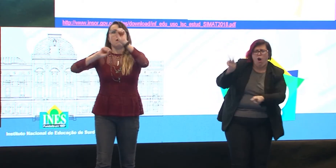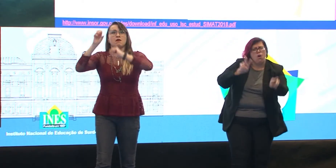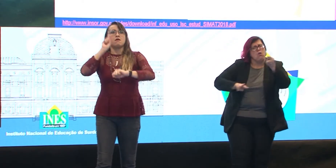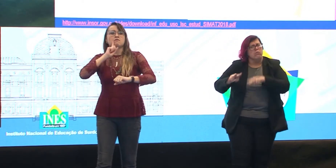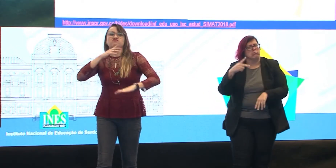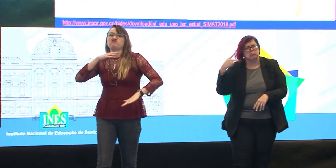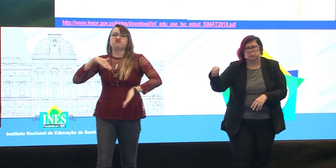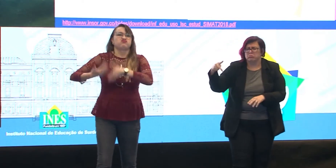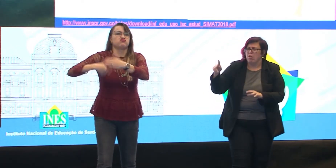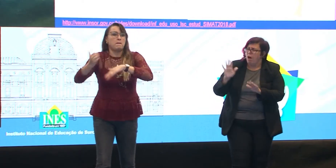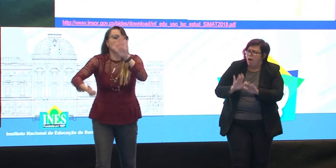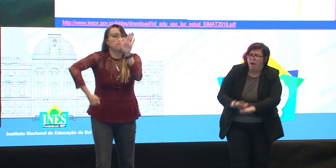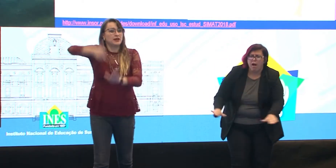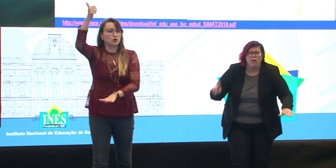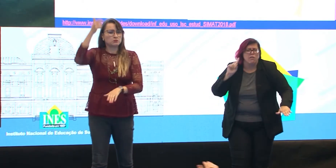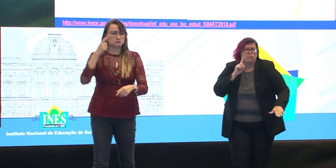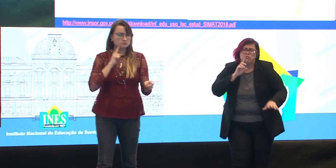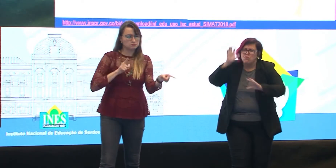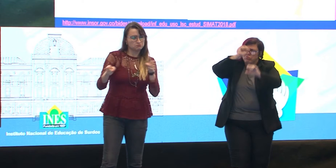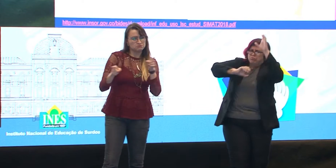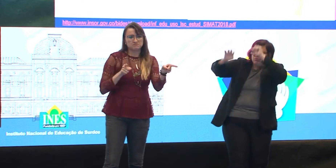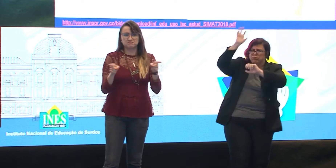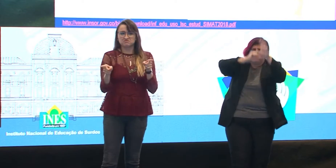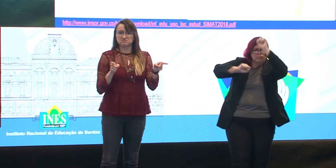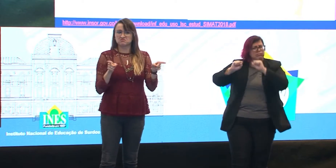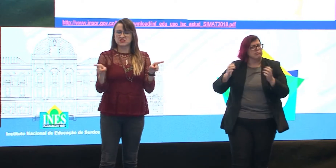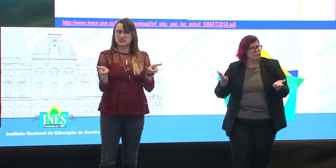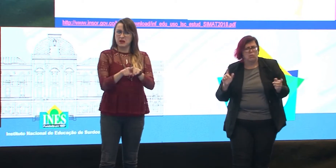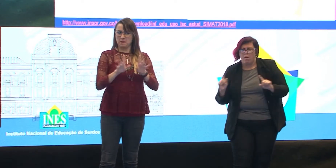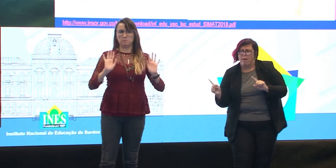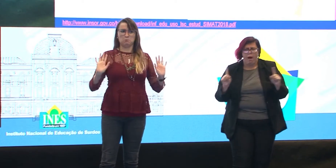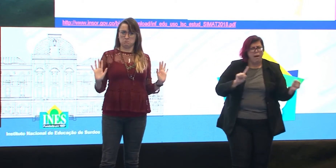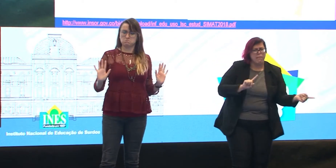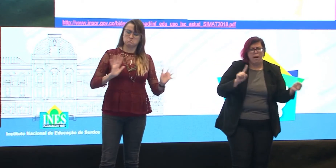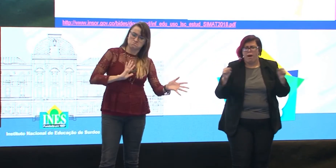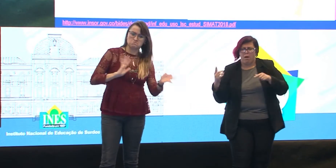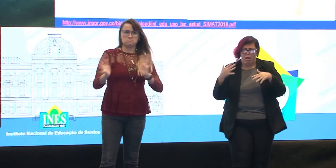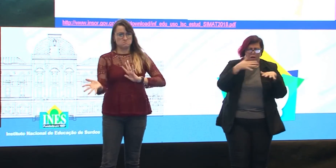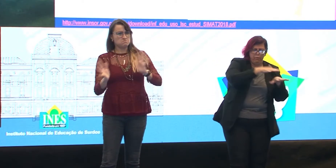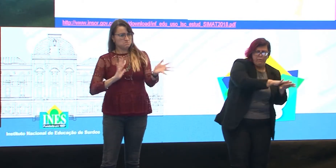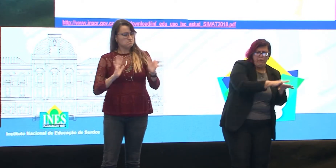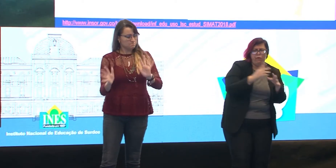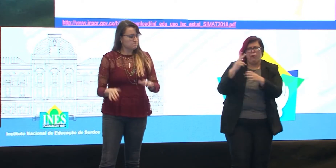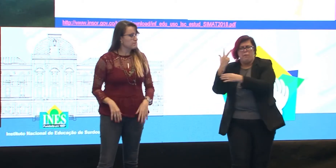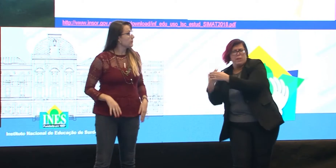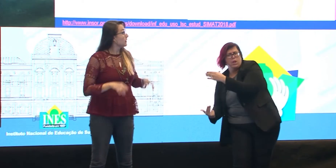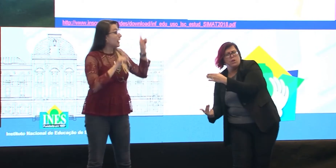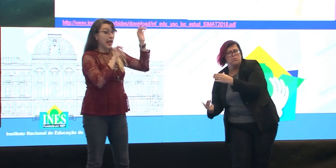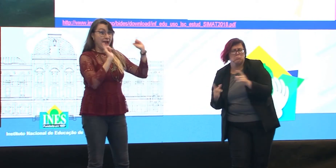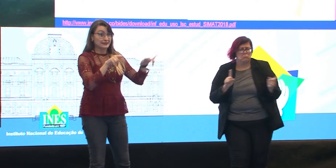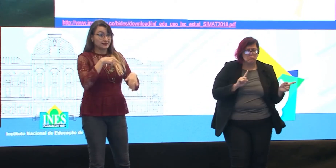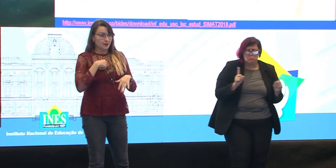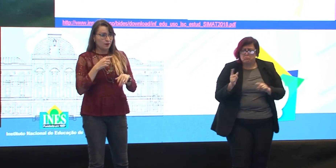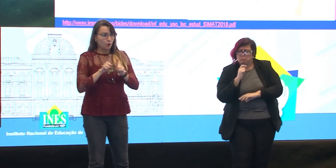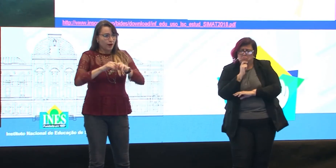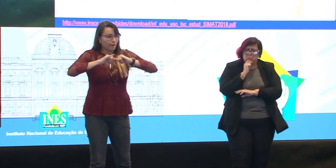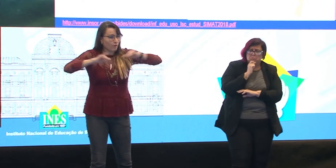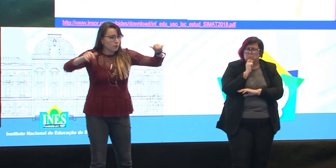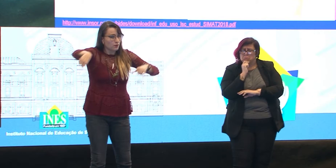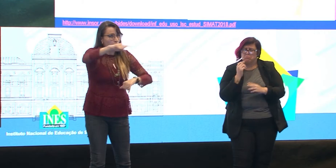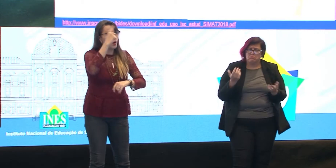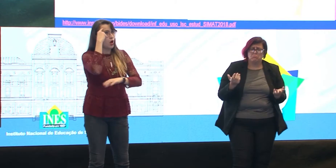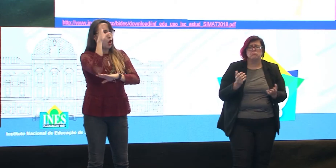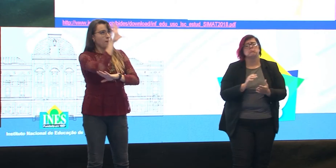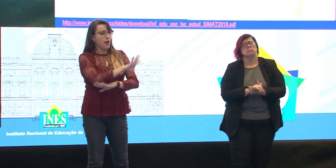estratégias, a mesma questão de sinalização acontecem nessas modalidades, tanto nas escolas bilíngues quanto